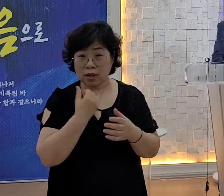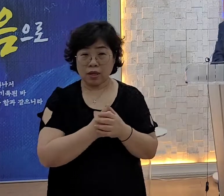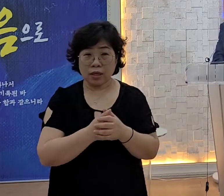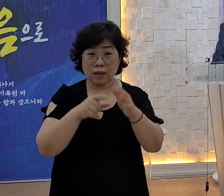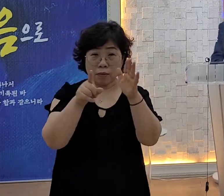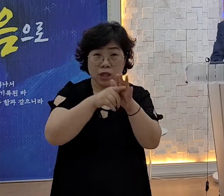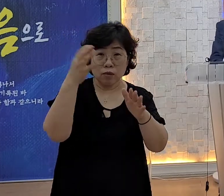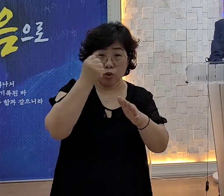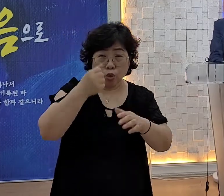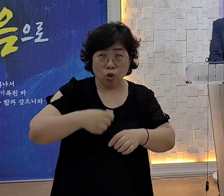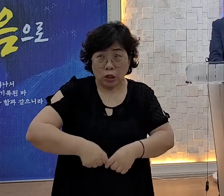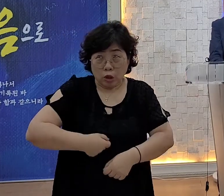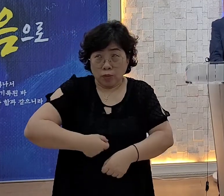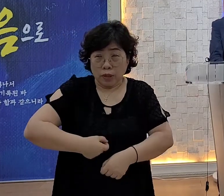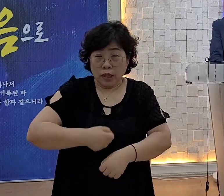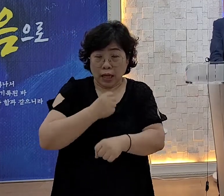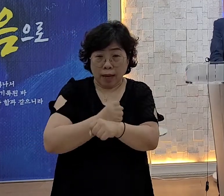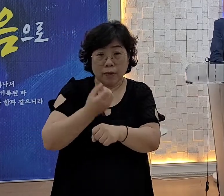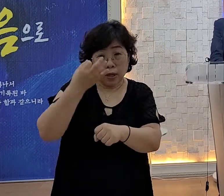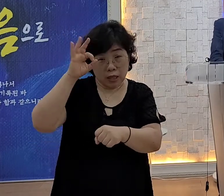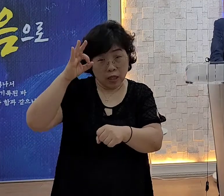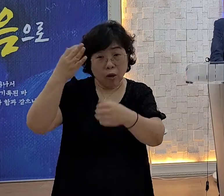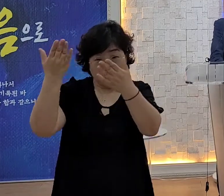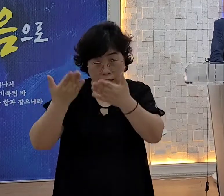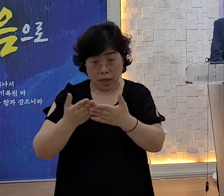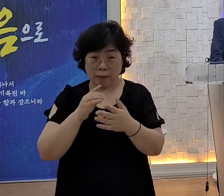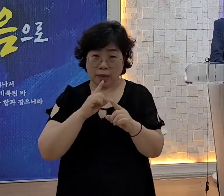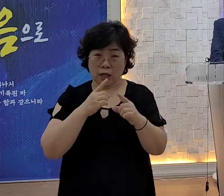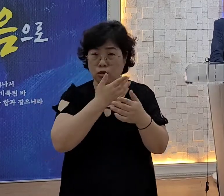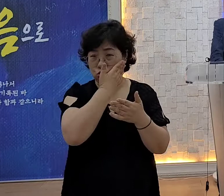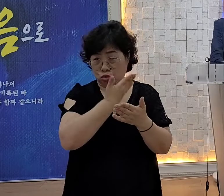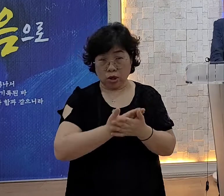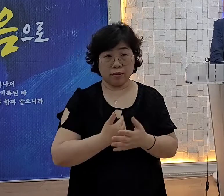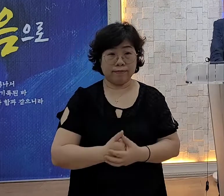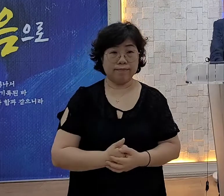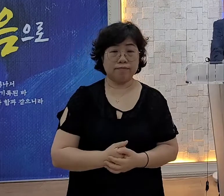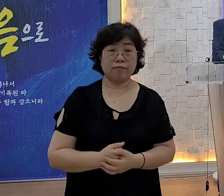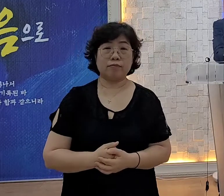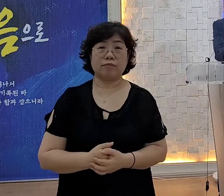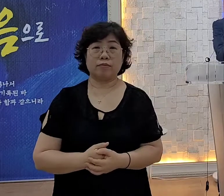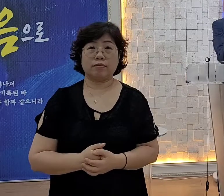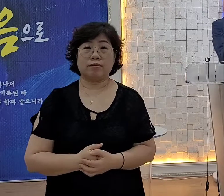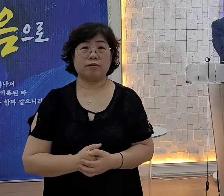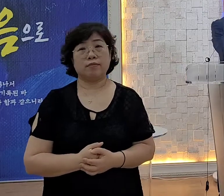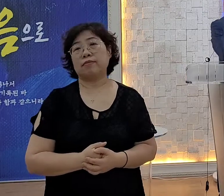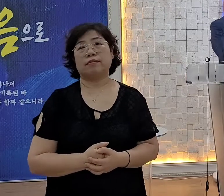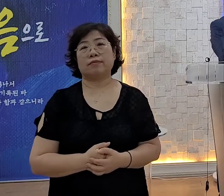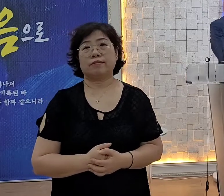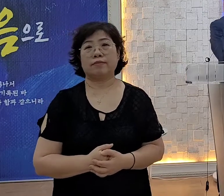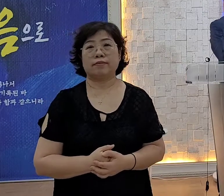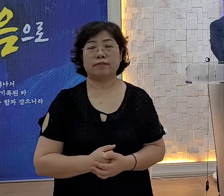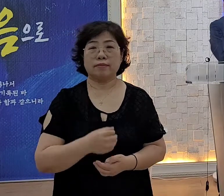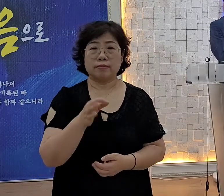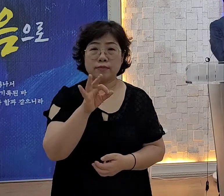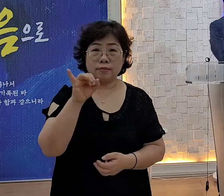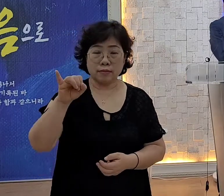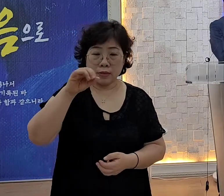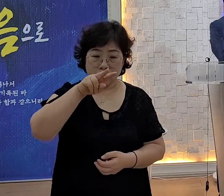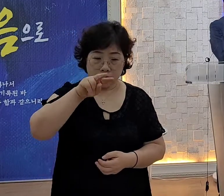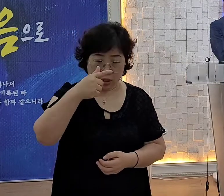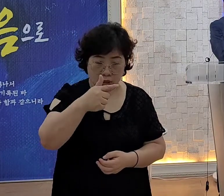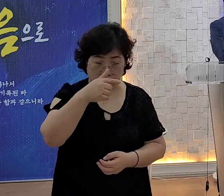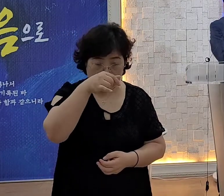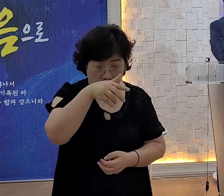계속해서 말했던 핵심 요소였습니다. 자, 그래서 그 이신칭,